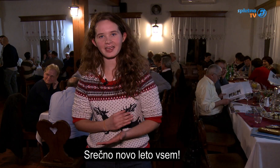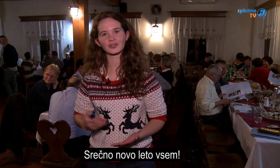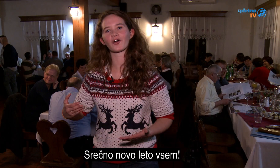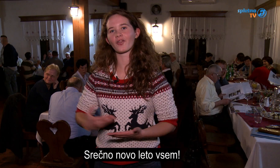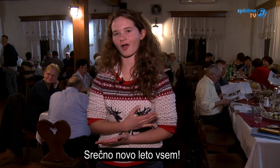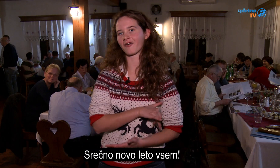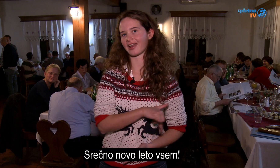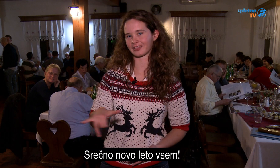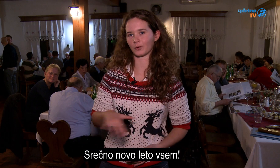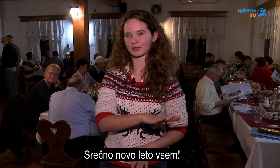Srečno novo leto vsem.